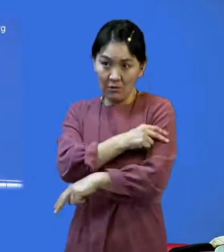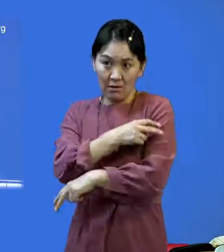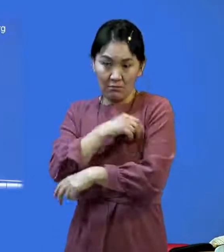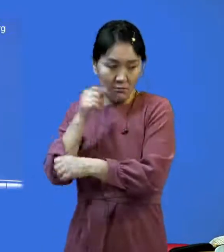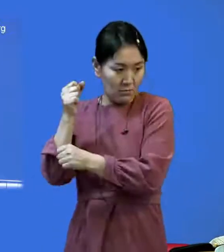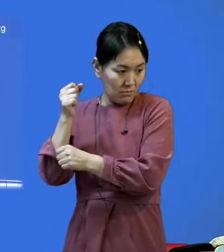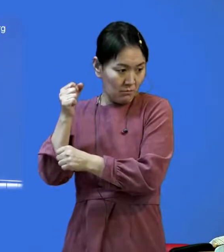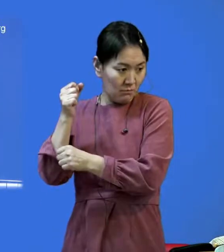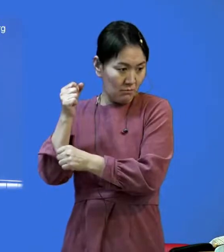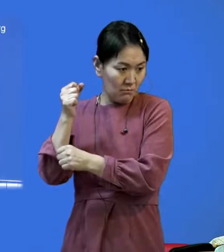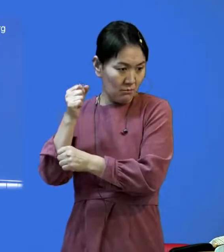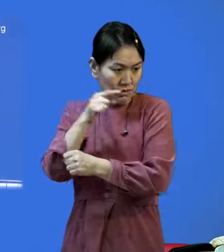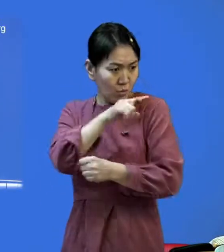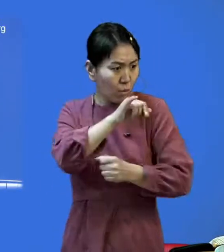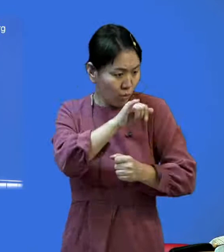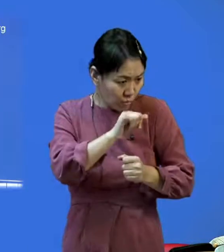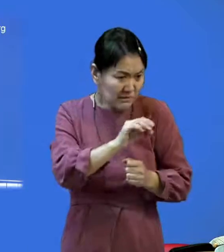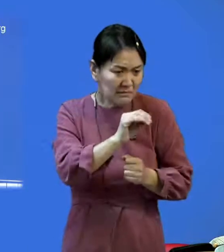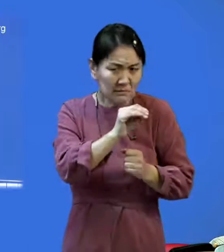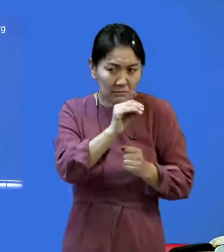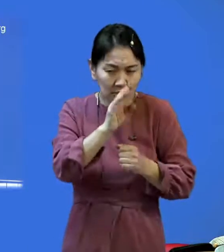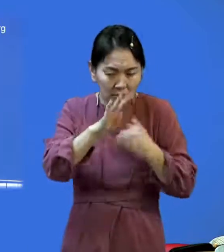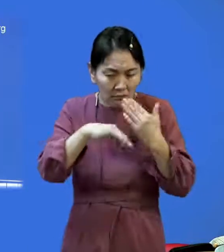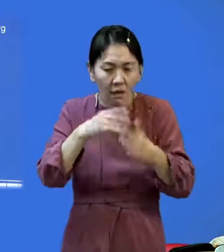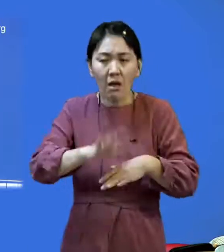тийм ээ аврагдсан шүү дээ гэр бүлээр.